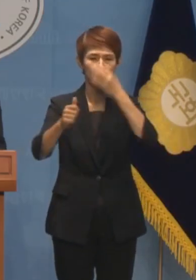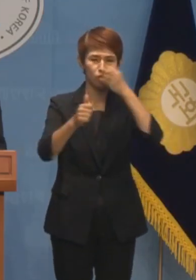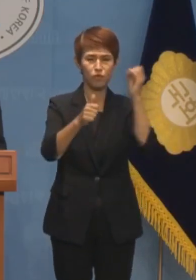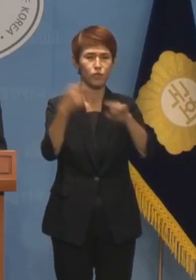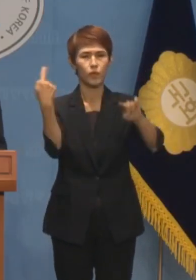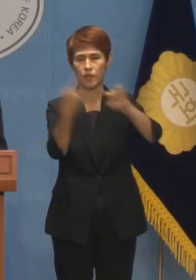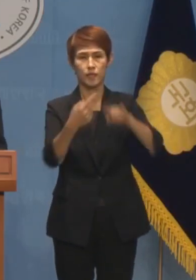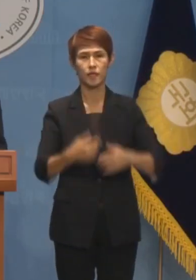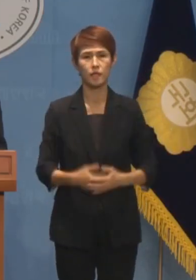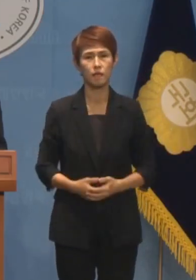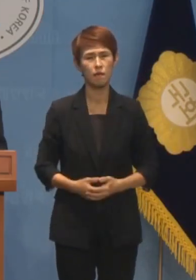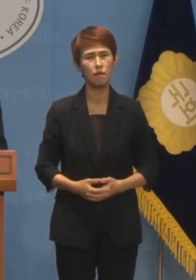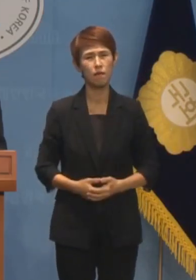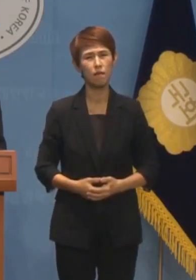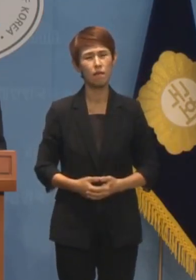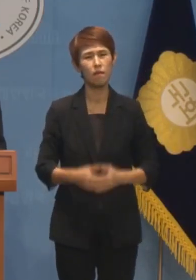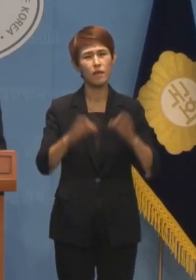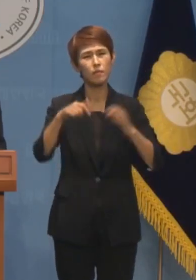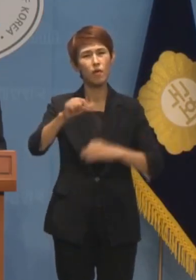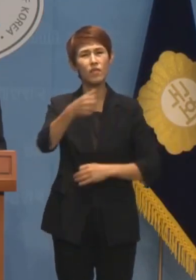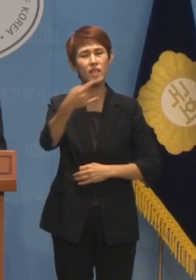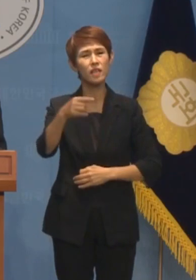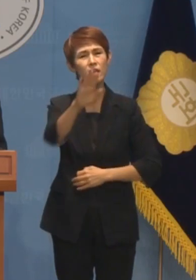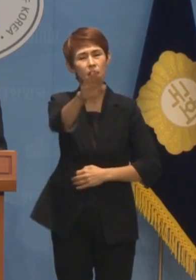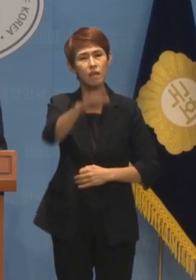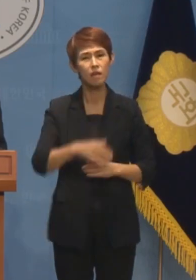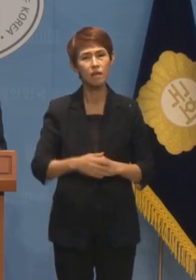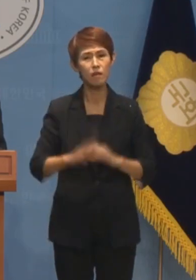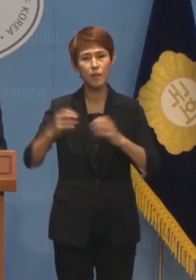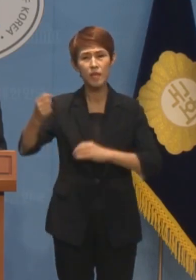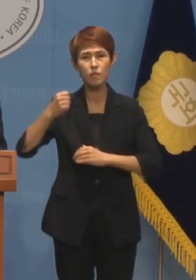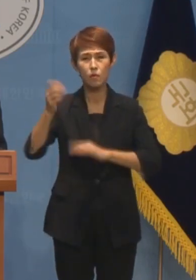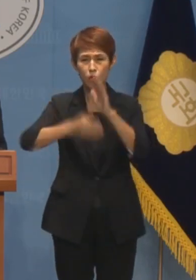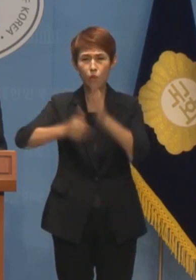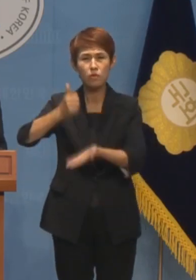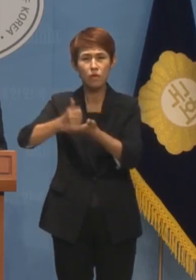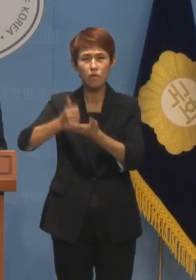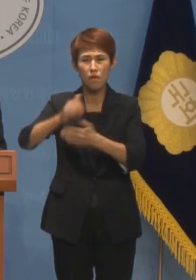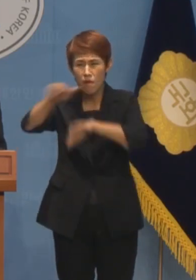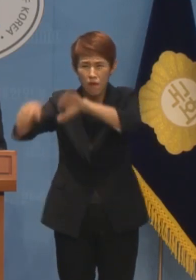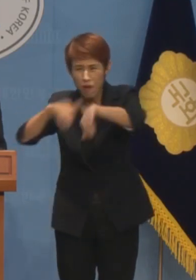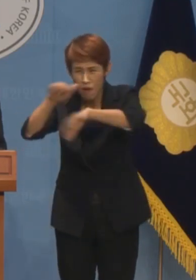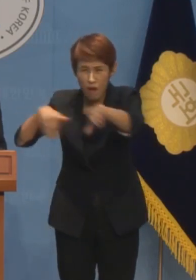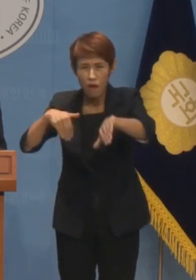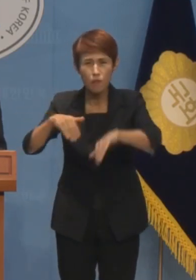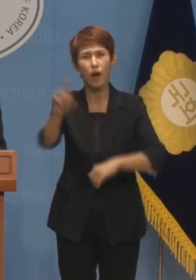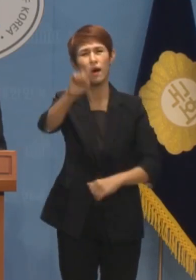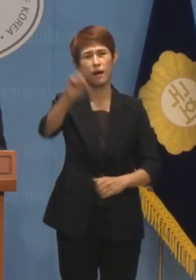김건희 여사는 대체 국민의힘 공천에 얼마나 손을 댄 것입니까?